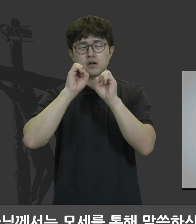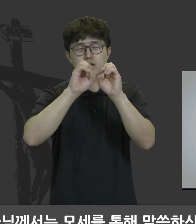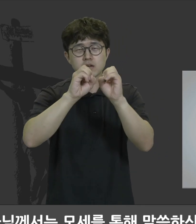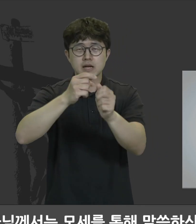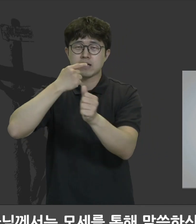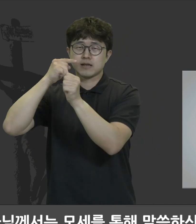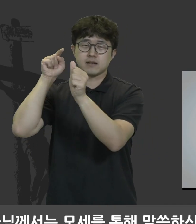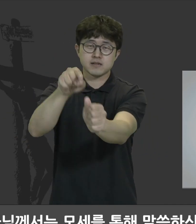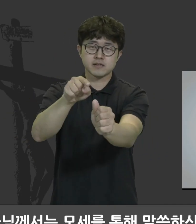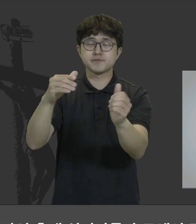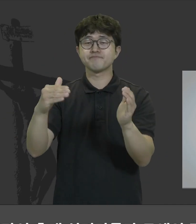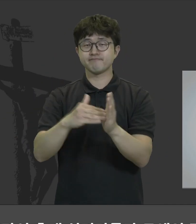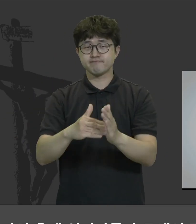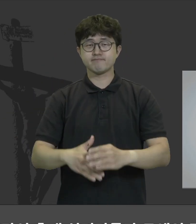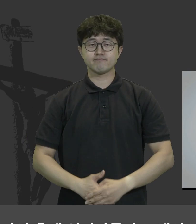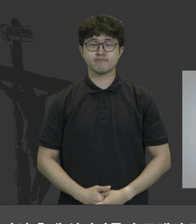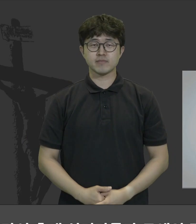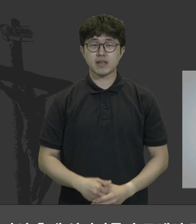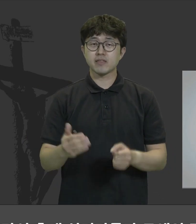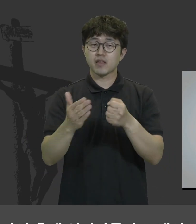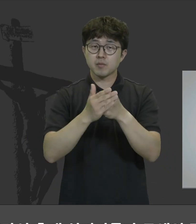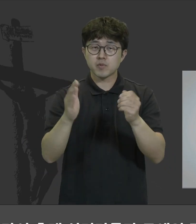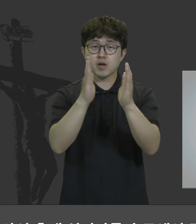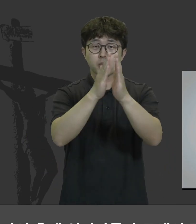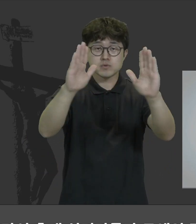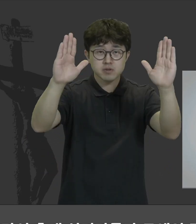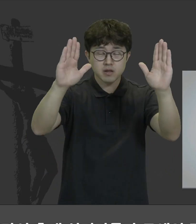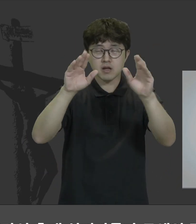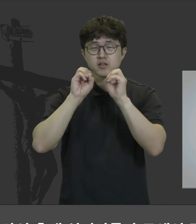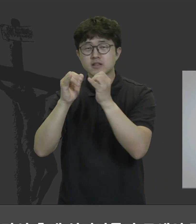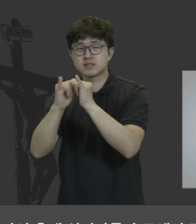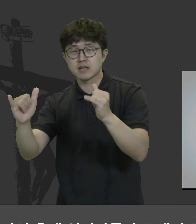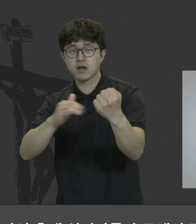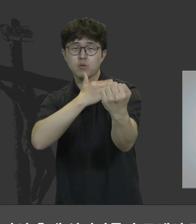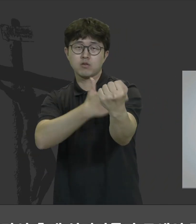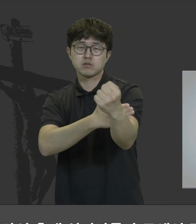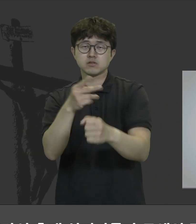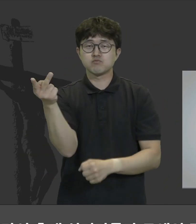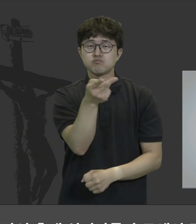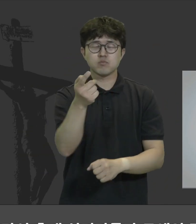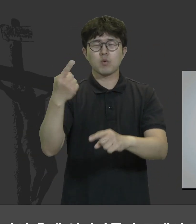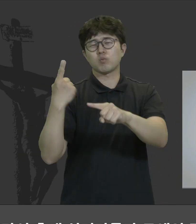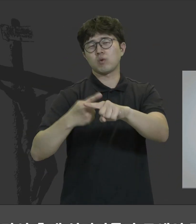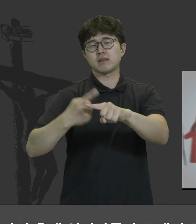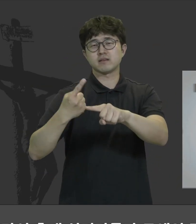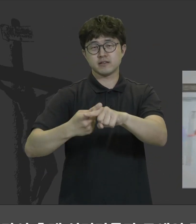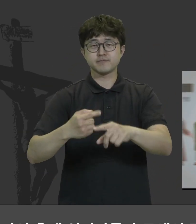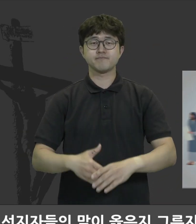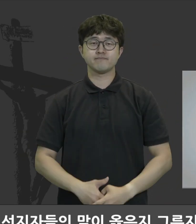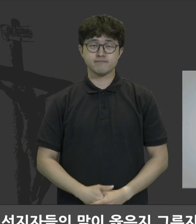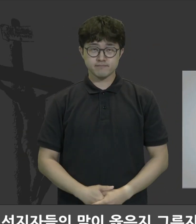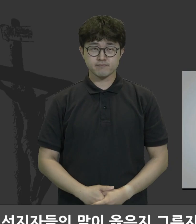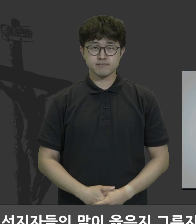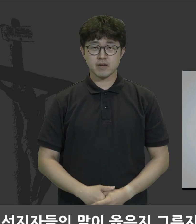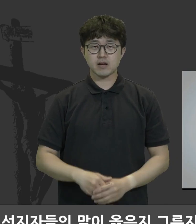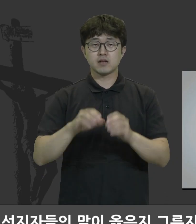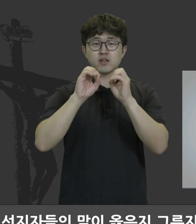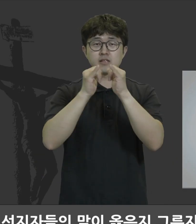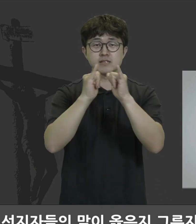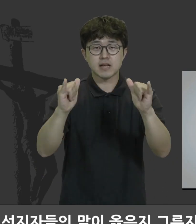하셨습니다. 따라서 후대 선지자들과 모세의 권위는 다를 바 없었습니다. 선지자들의 말이